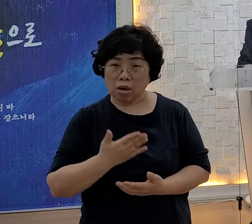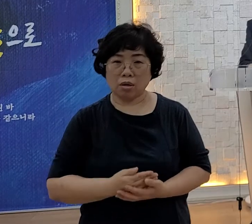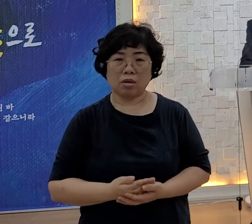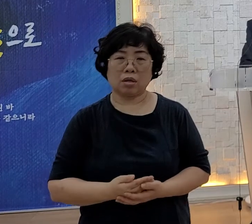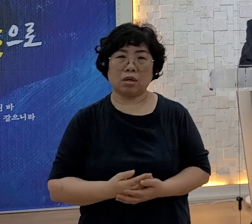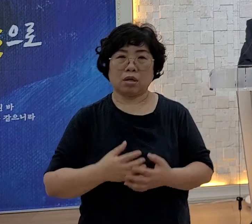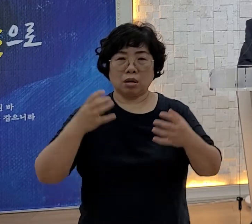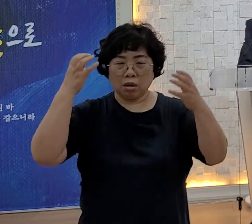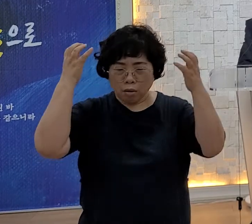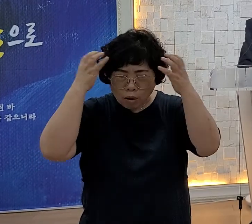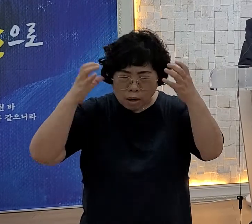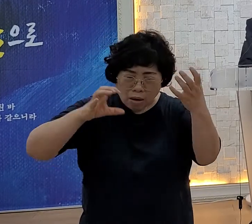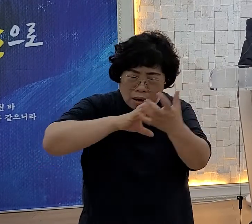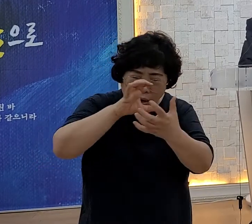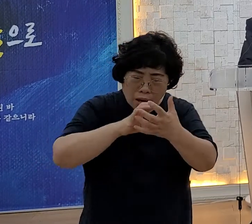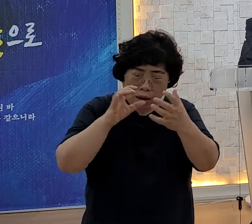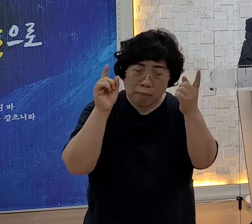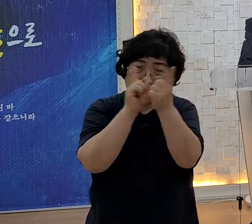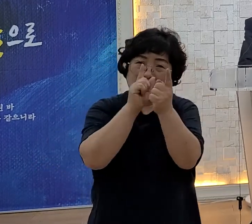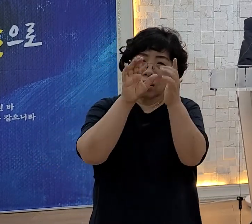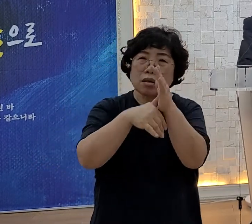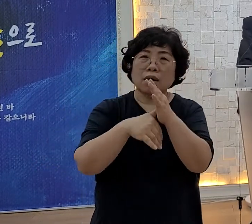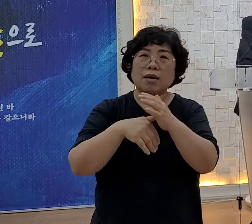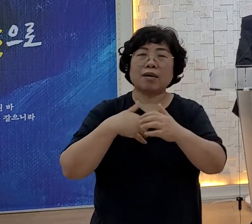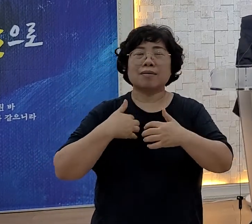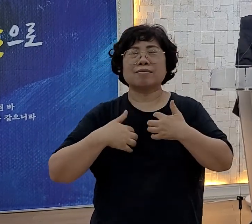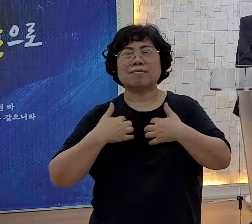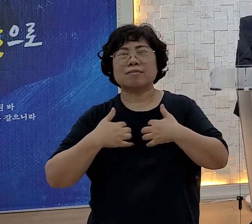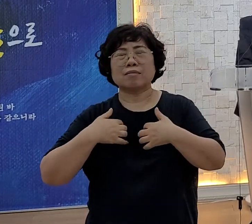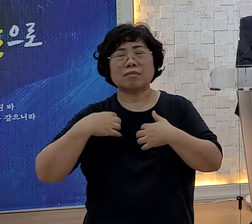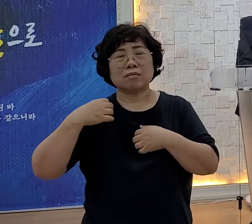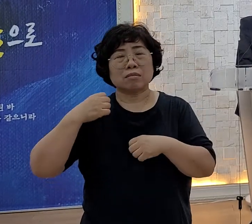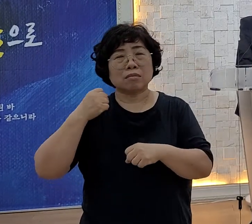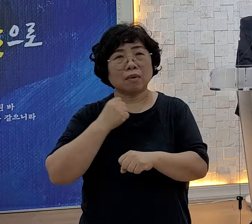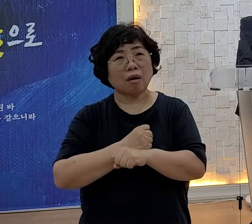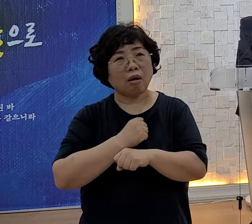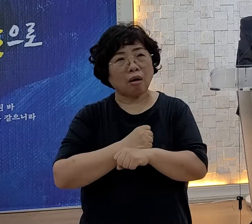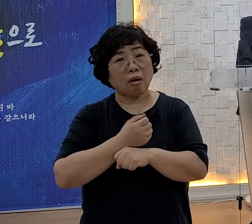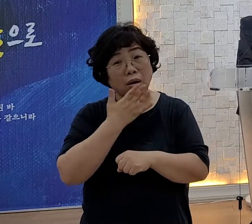환난이 오는데 어떻게 즐거워하라는 거예요? 여러분, 이게 중요합니다.